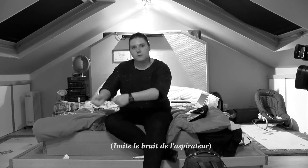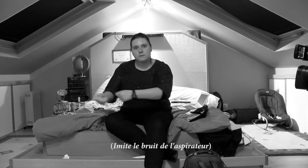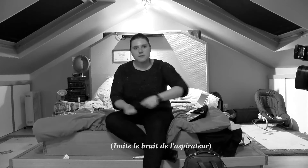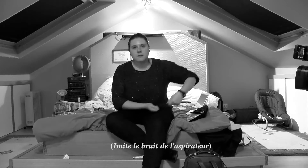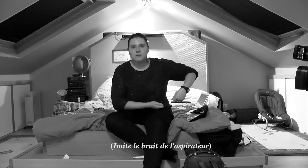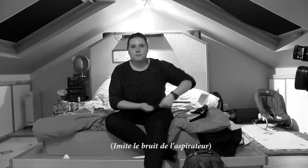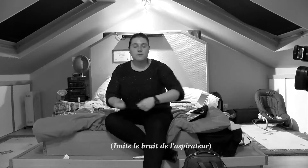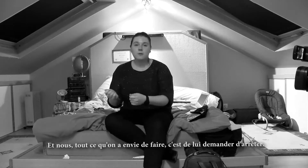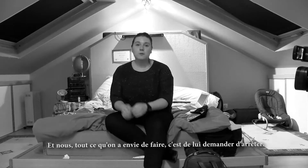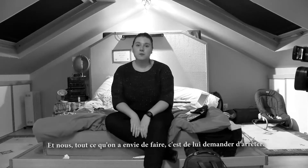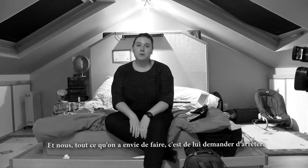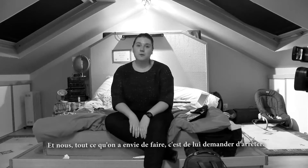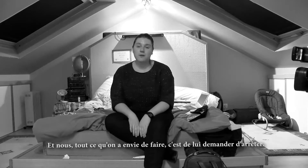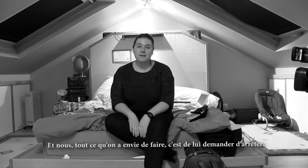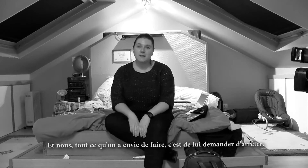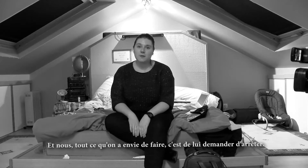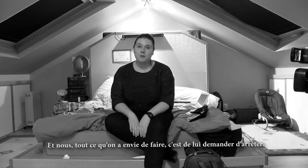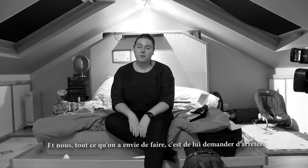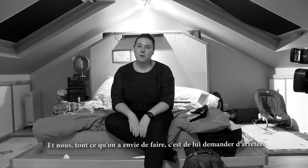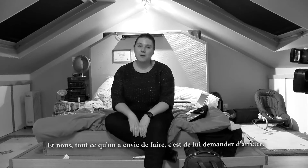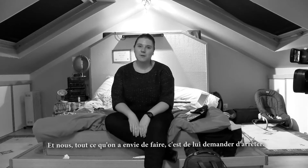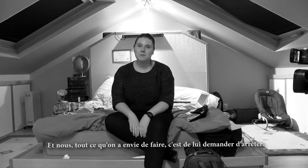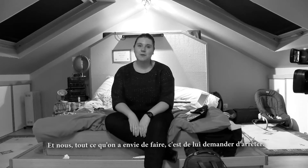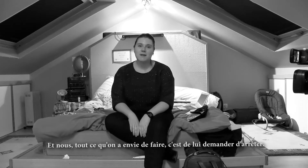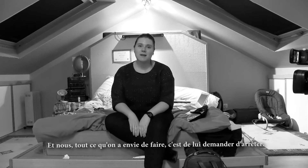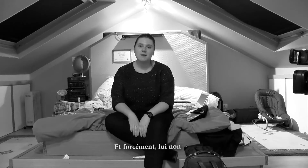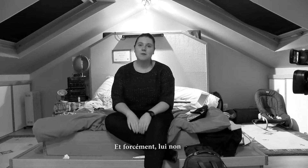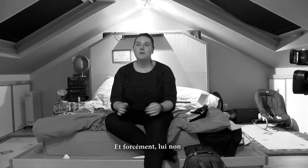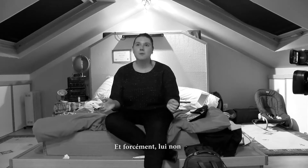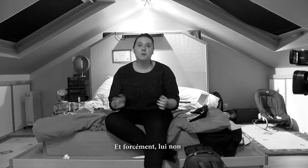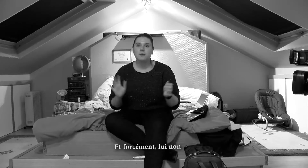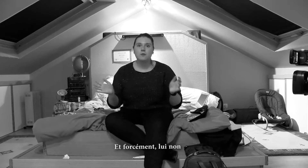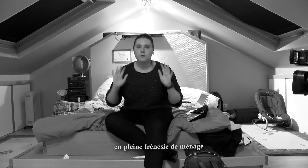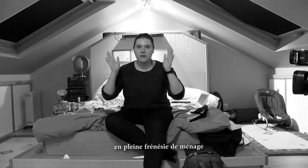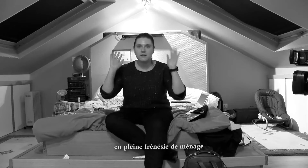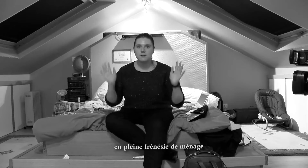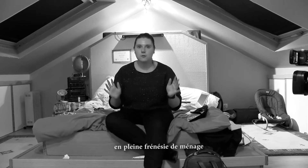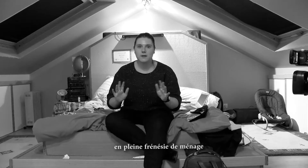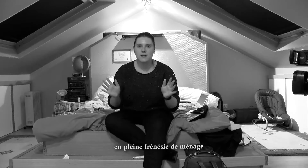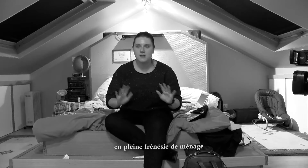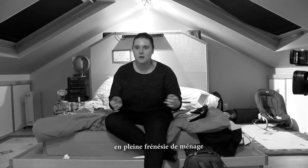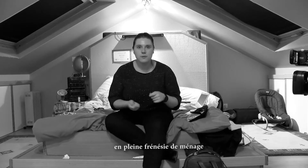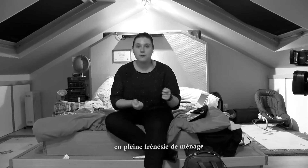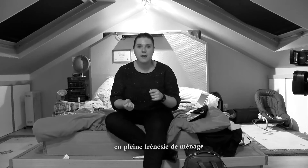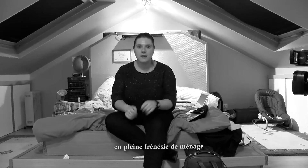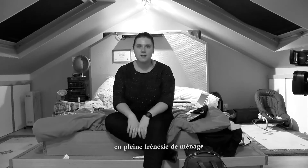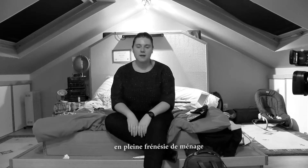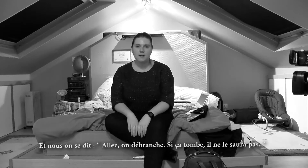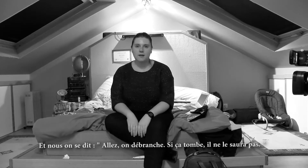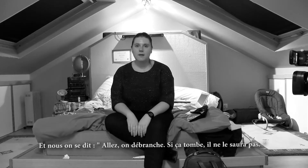aspirateur et nous tout ce qu'on a envie de faire c'est lui demander d'arrêter. Bah forcément lui non en frénésie de ménage là, hop, il faut y aller.